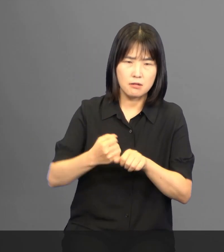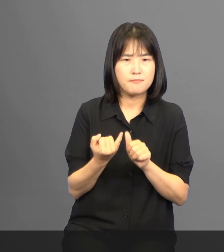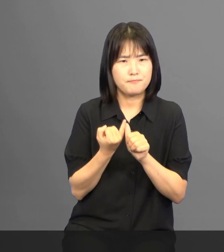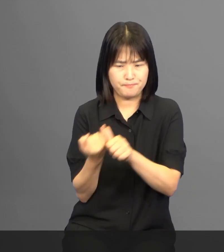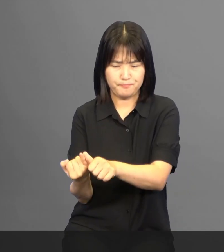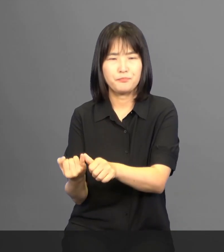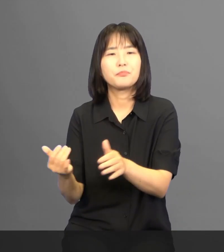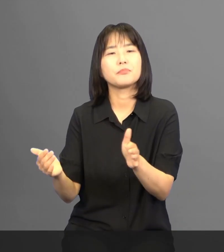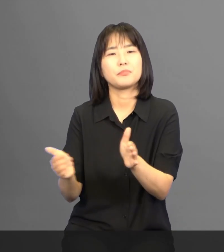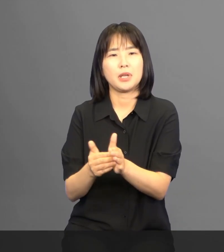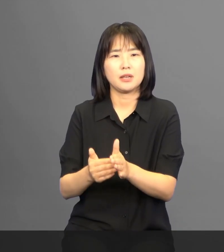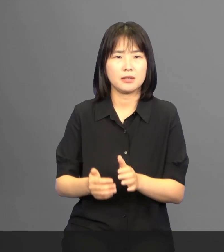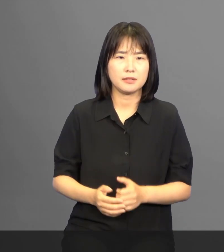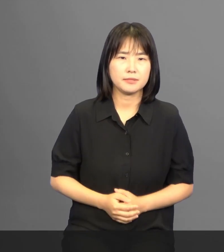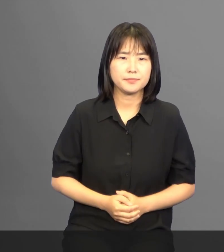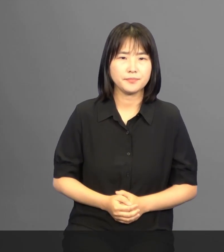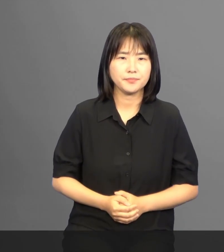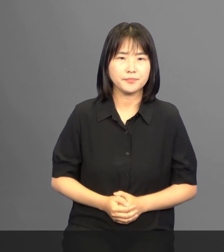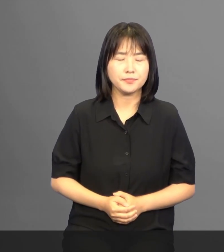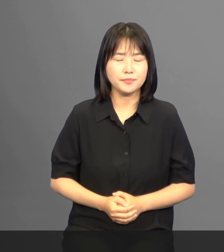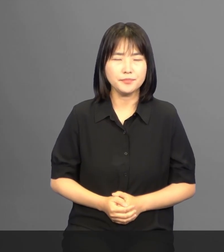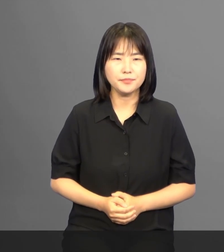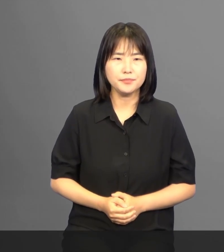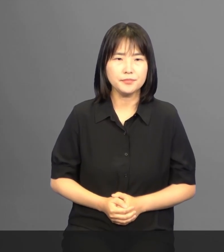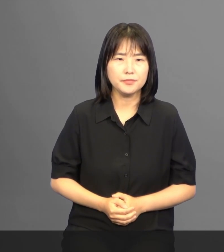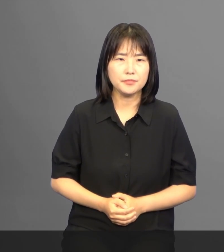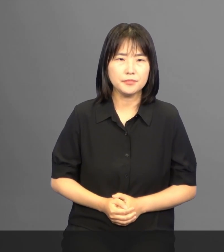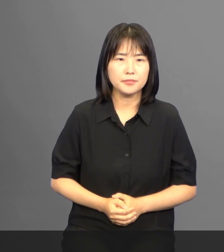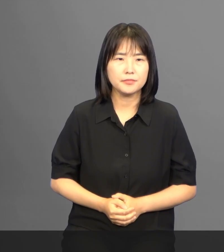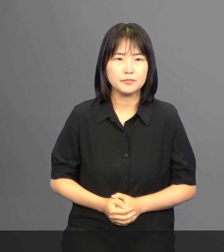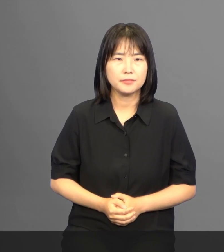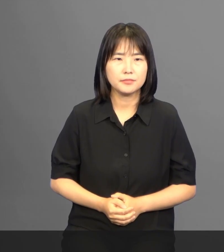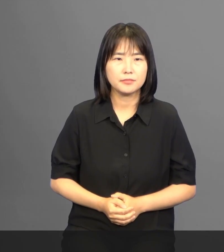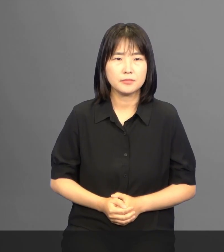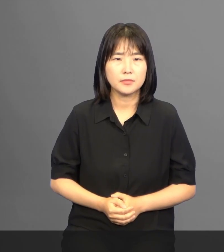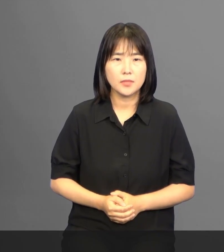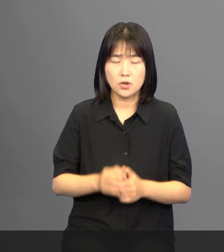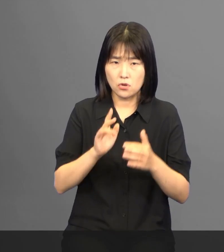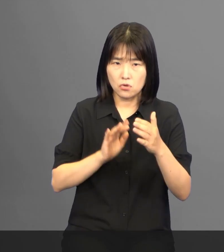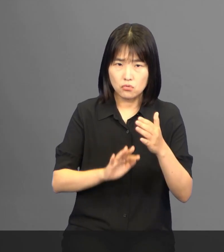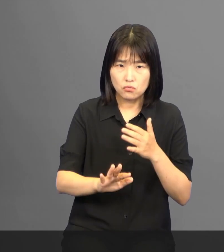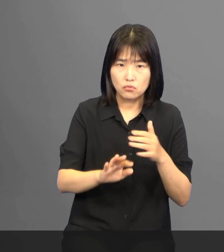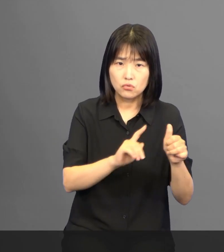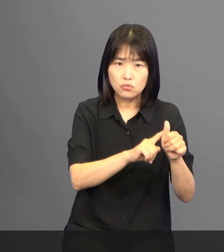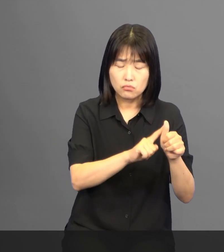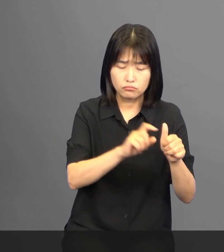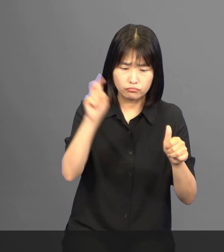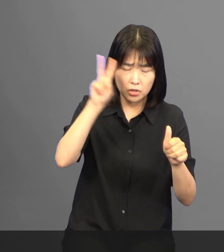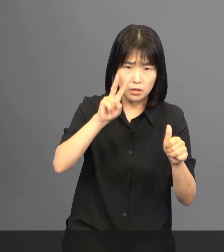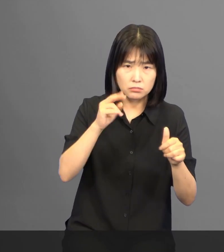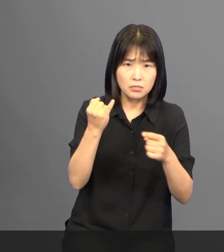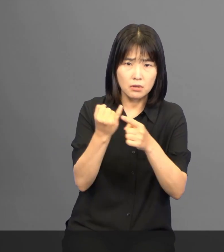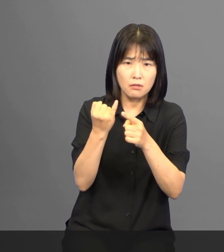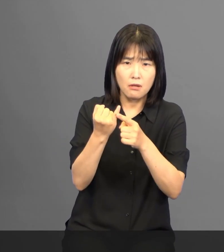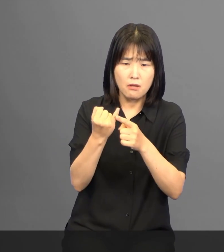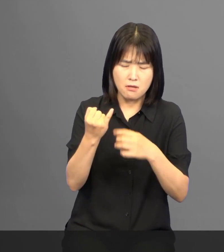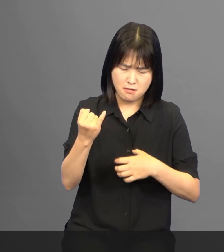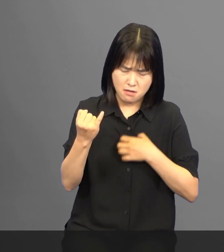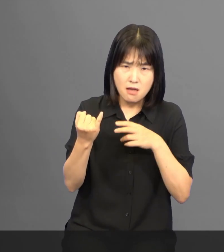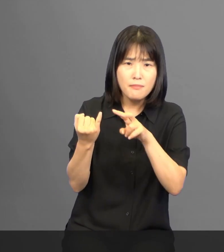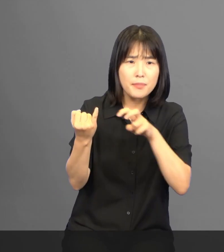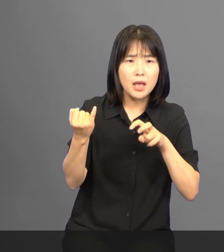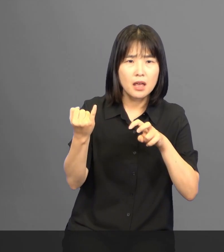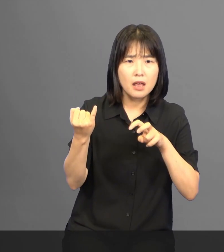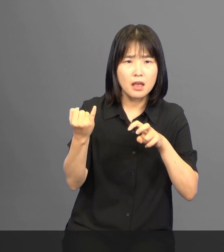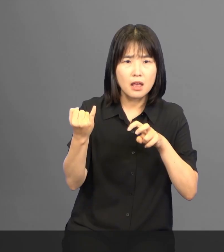오히려 더 센 힘으로 그를 눕혀서 억지로 욕을 보였다. 그렇게 욕을 보이고 나니 암논은